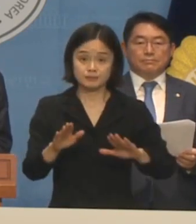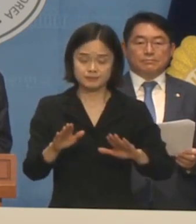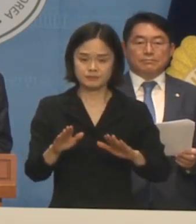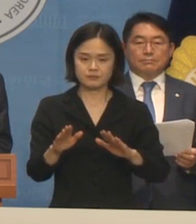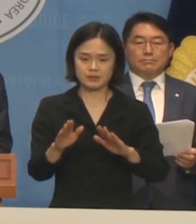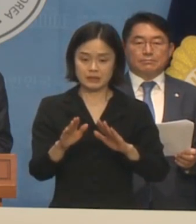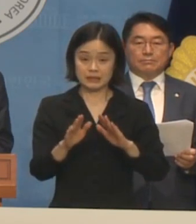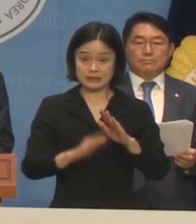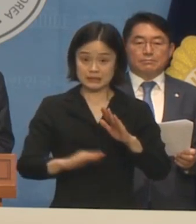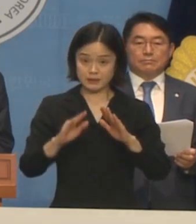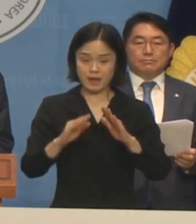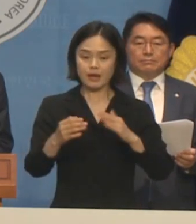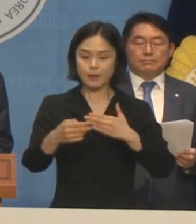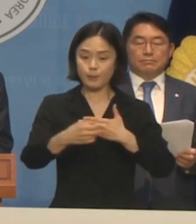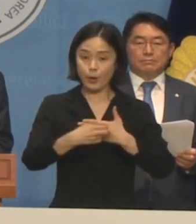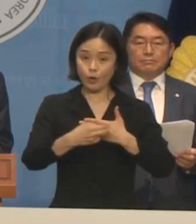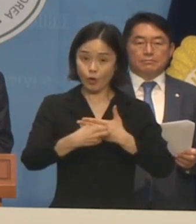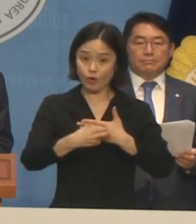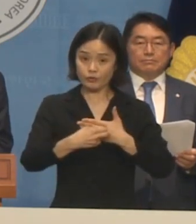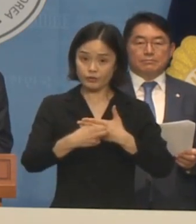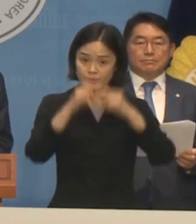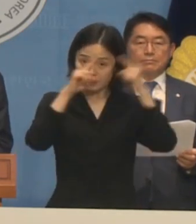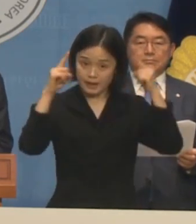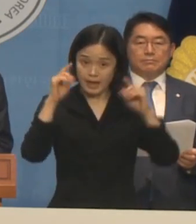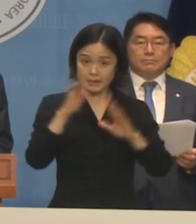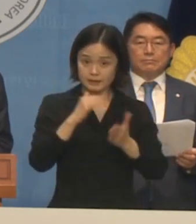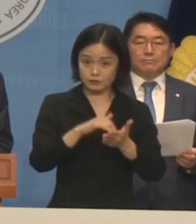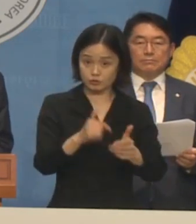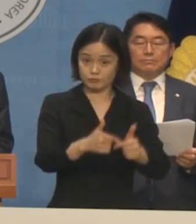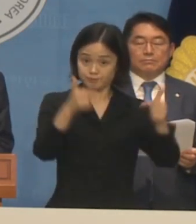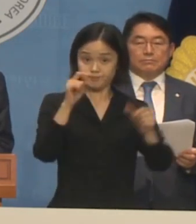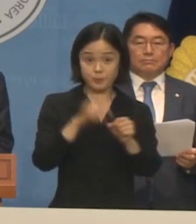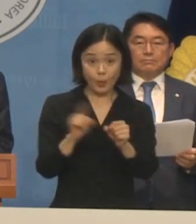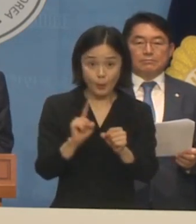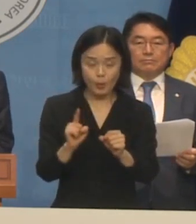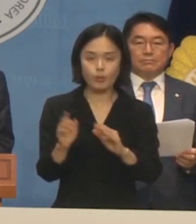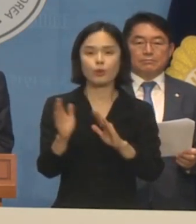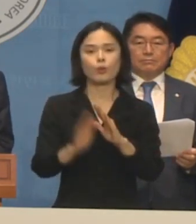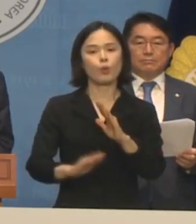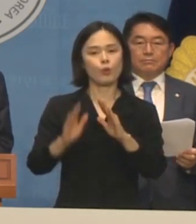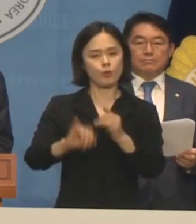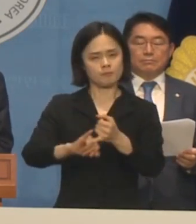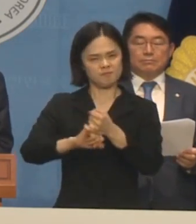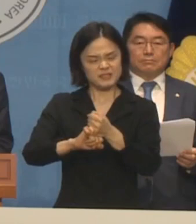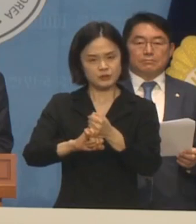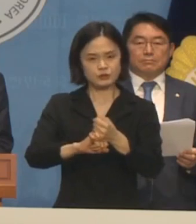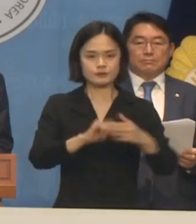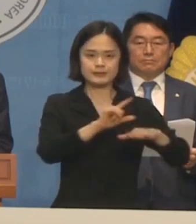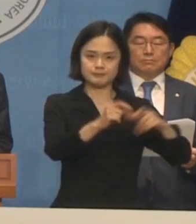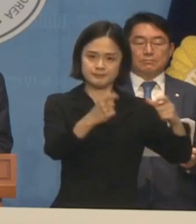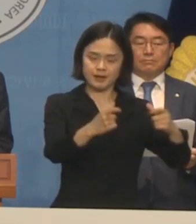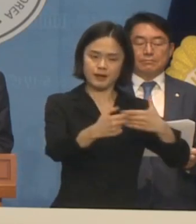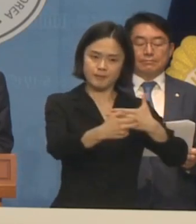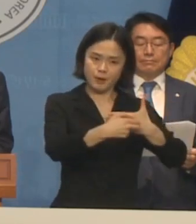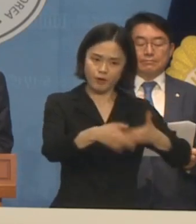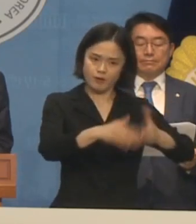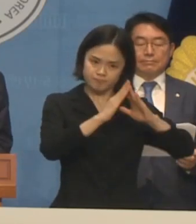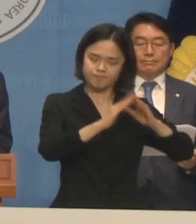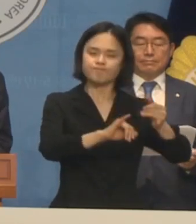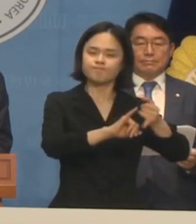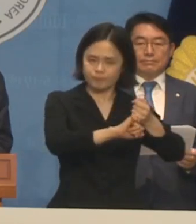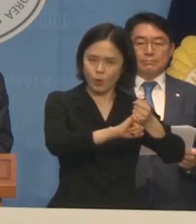공공, 필수, 지역의료의 확충이 되어야 합니다. 의료 자원의 불균형을 바로잡고